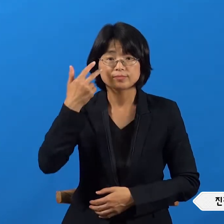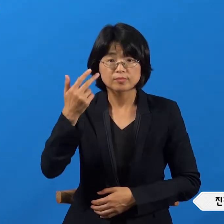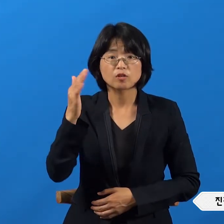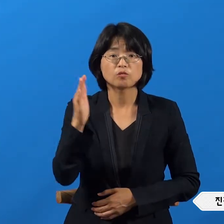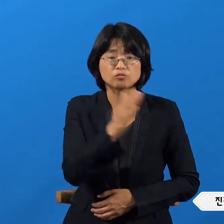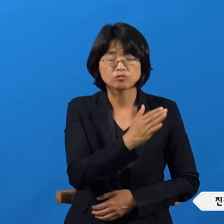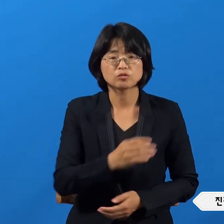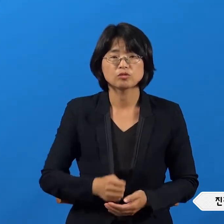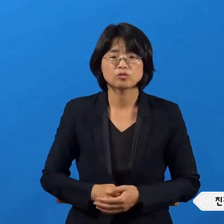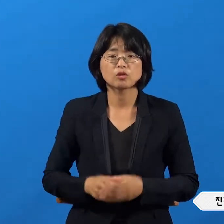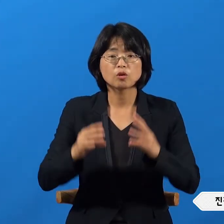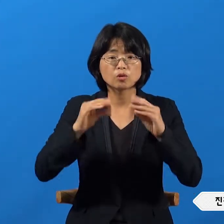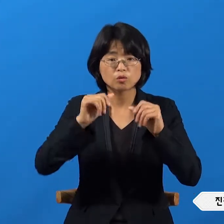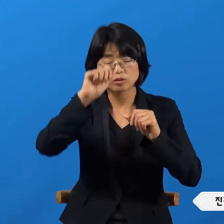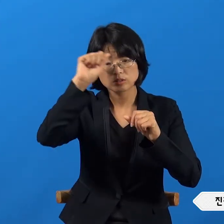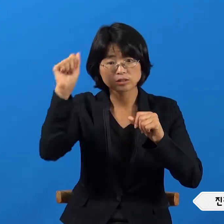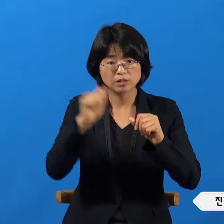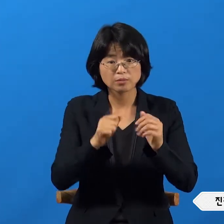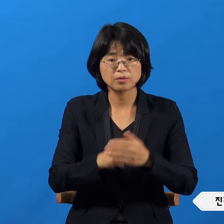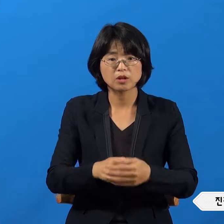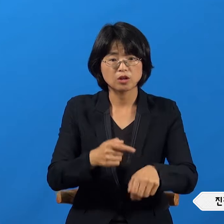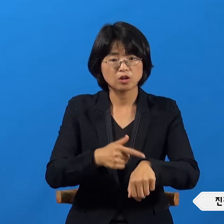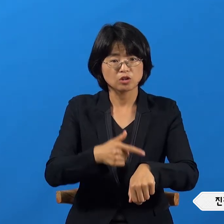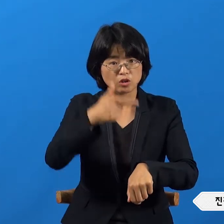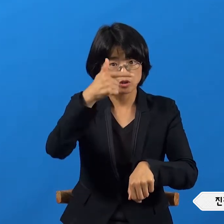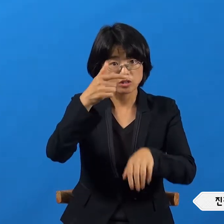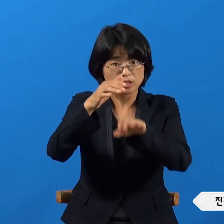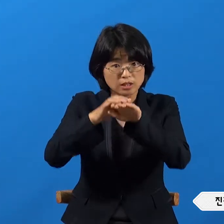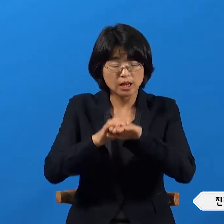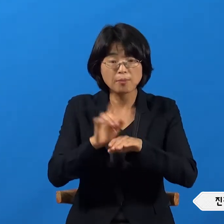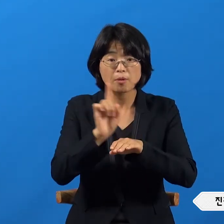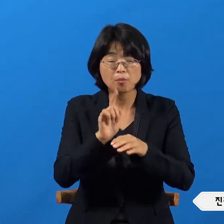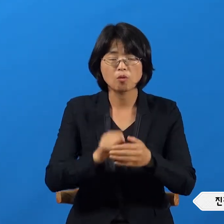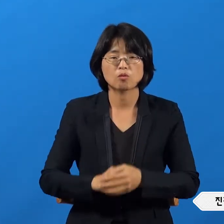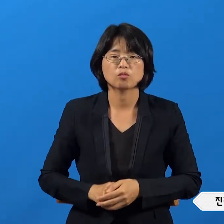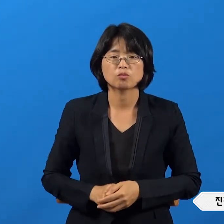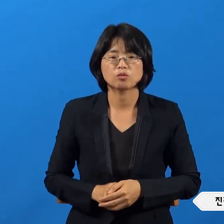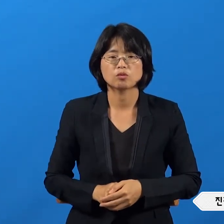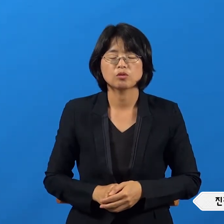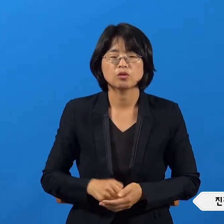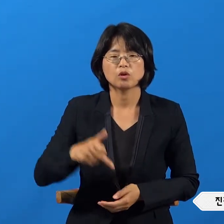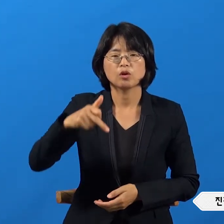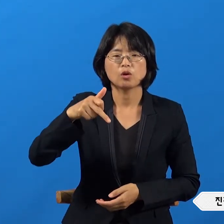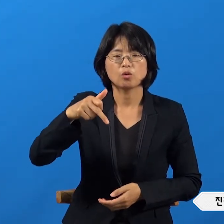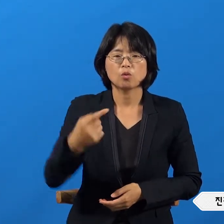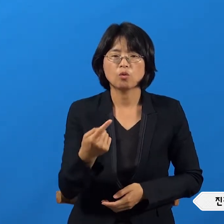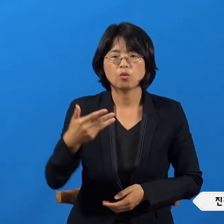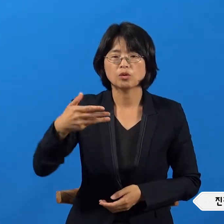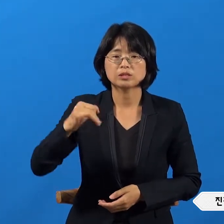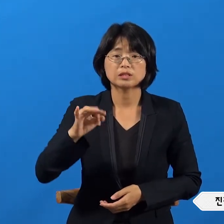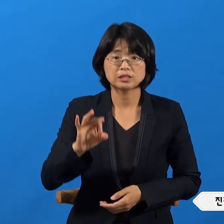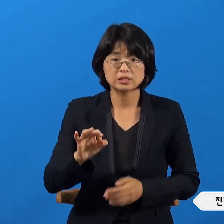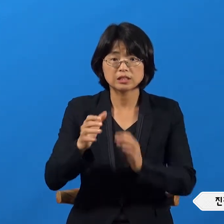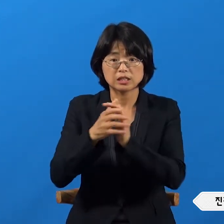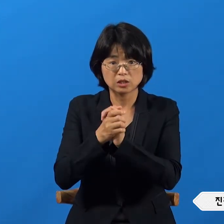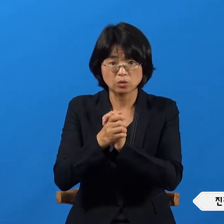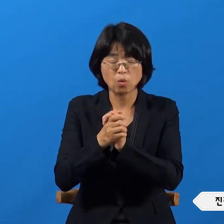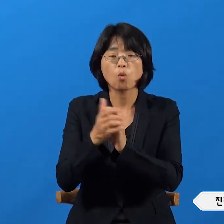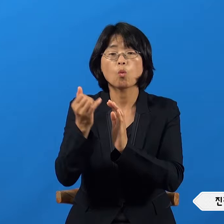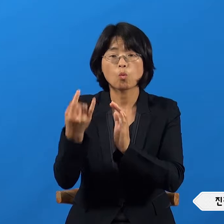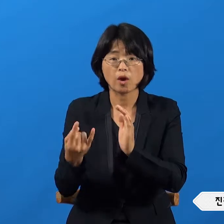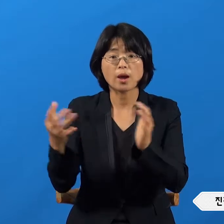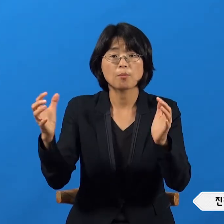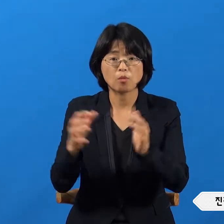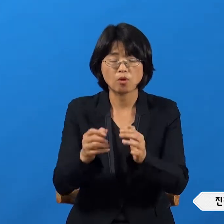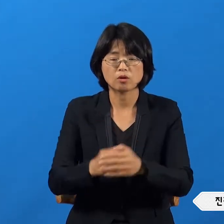6시 예배는 저희들이 코칭 기도회로 시작을 합니다. 새벽 기도회 시간 때문에 주로 자매님들이